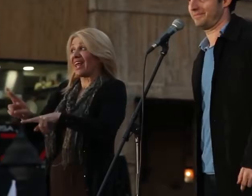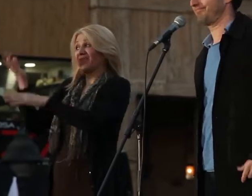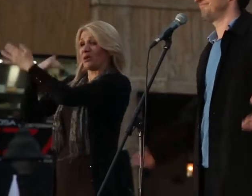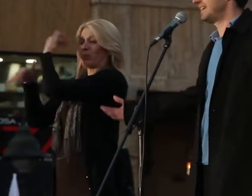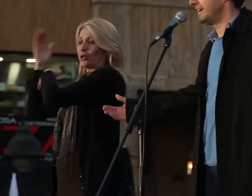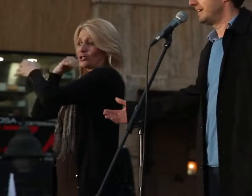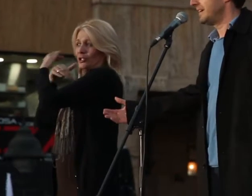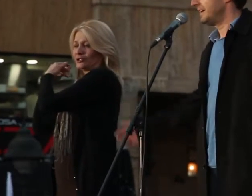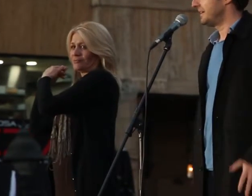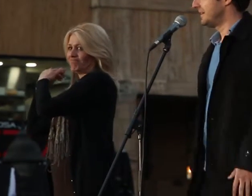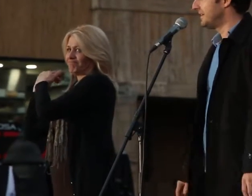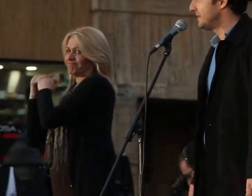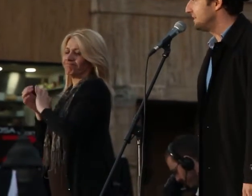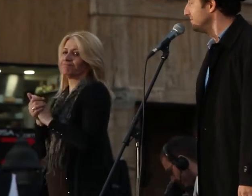prošlost.